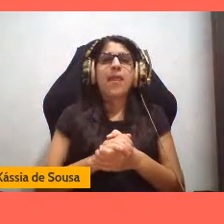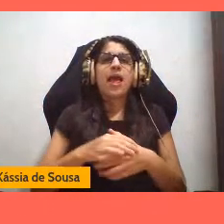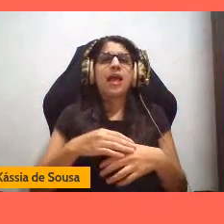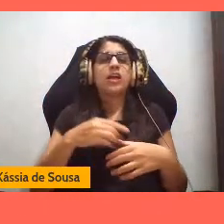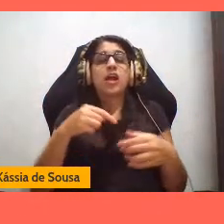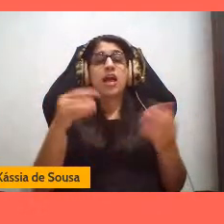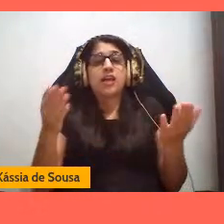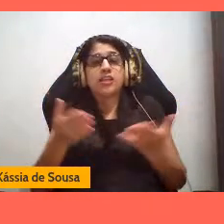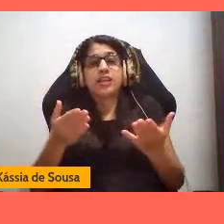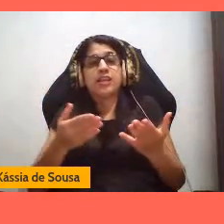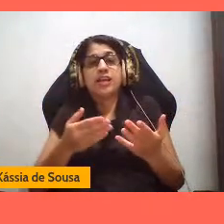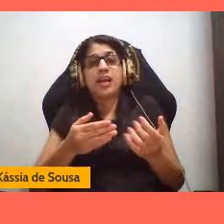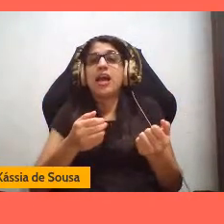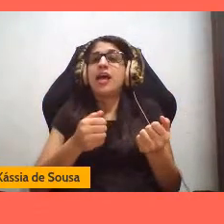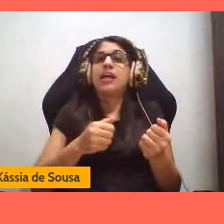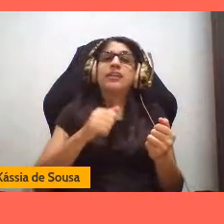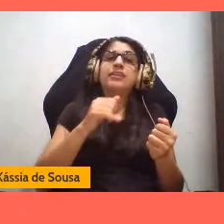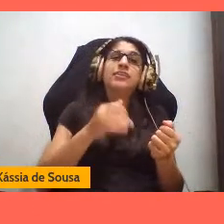a Mostra CE.